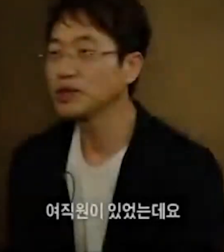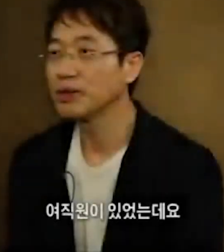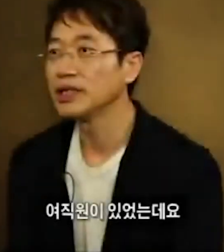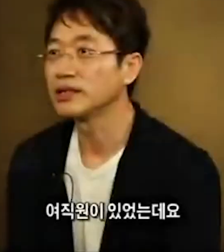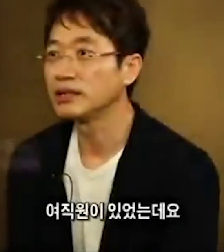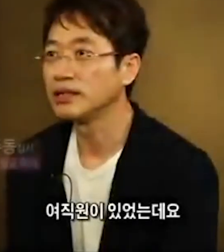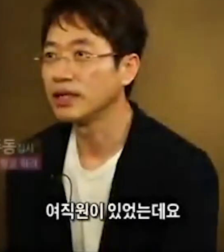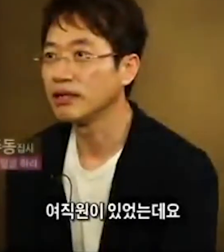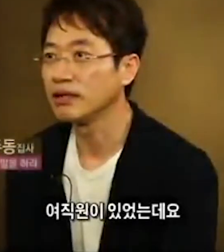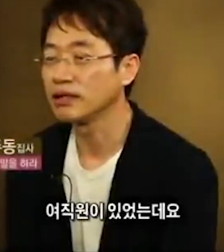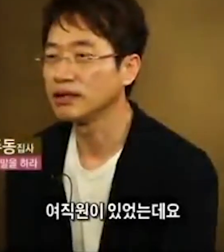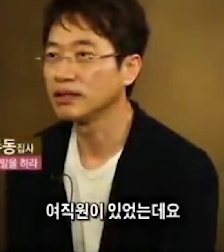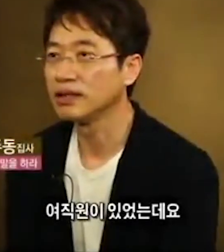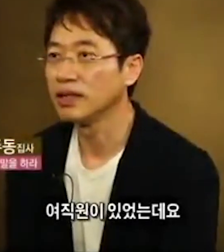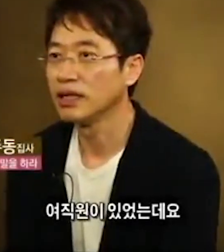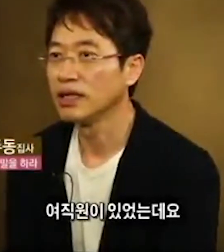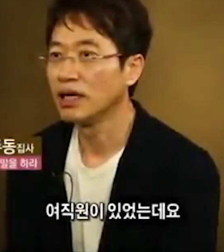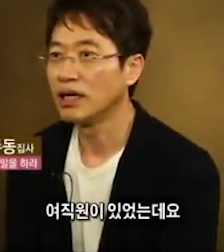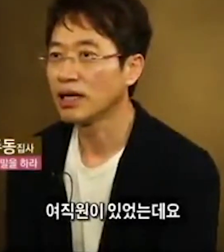그 여직원이 있었는데요.